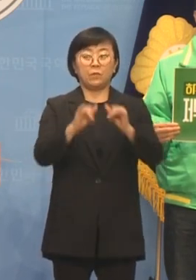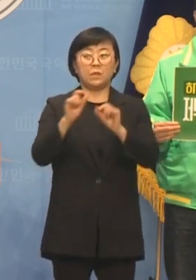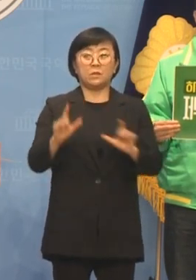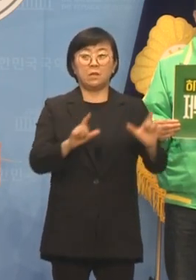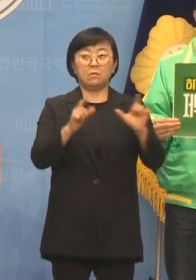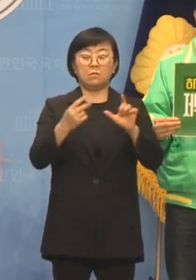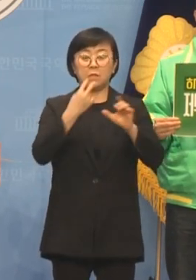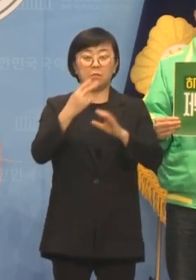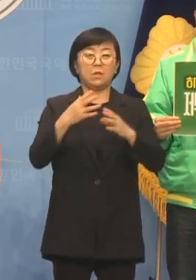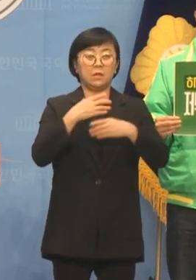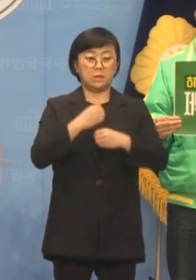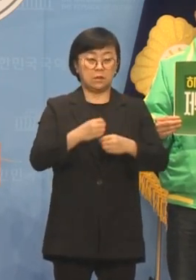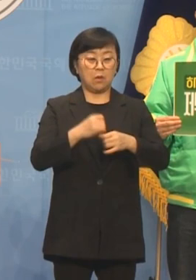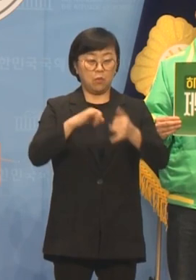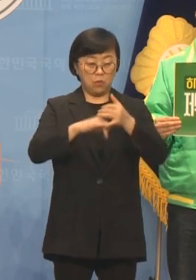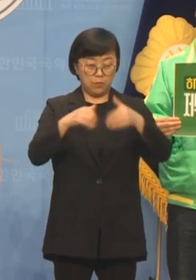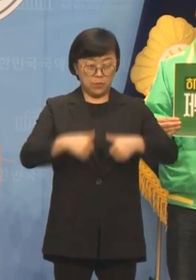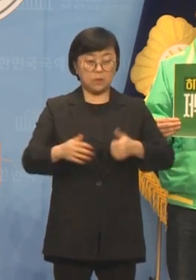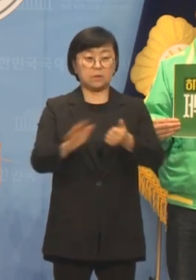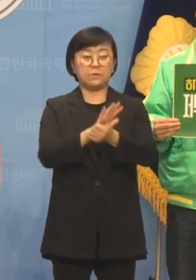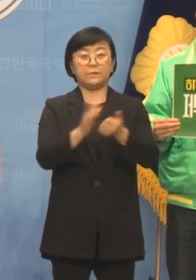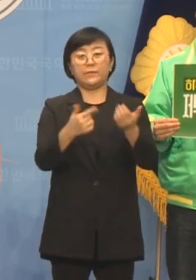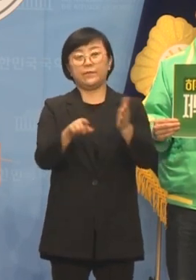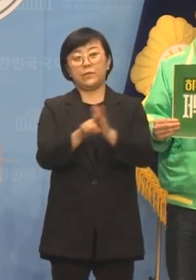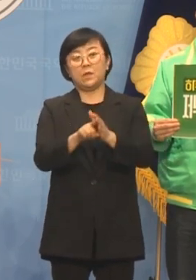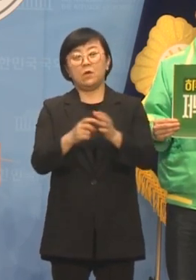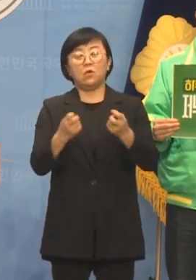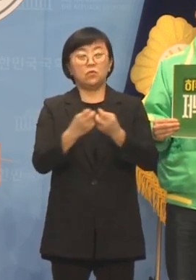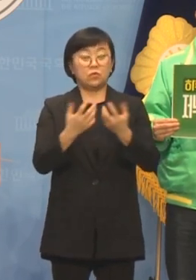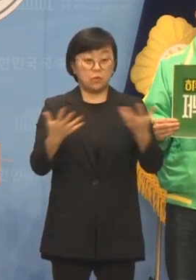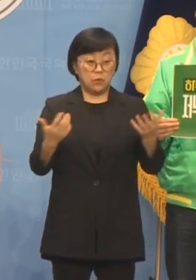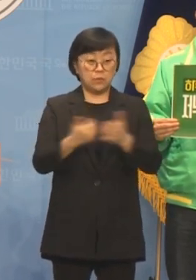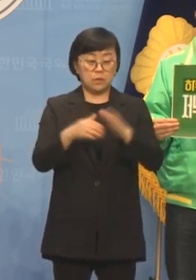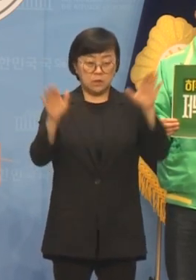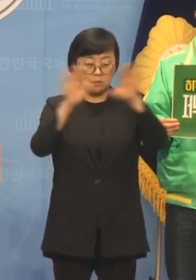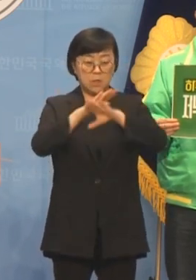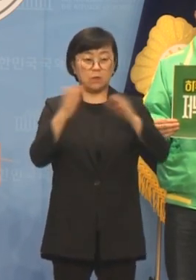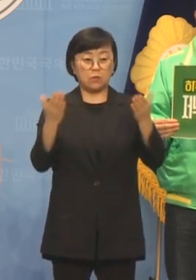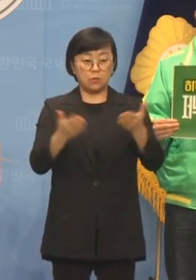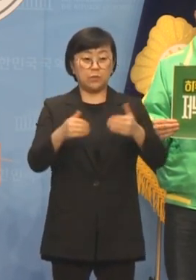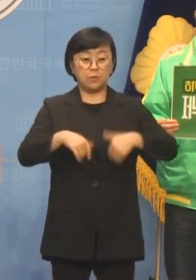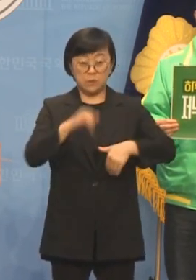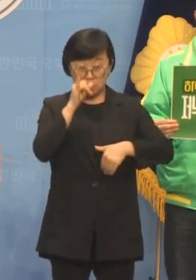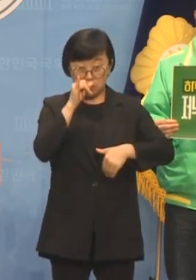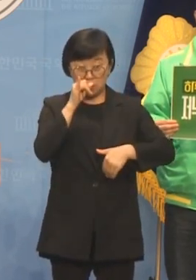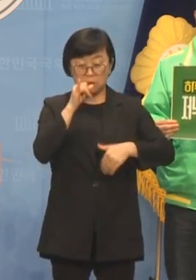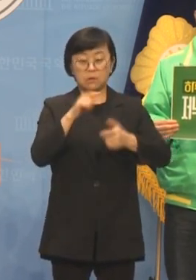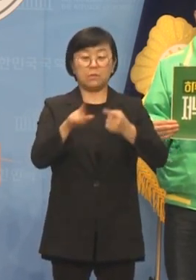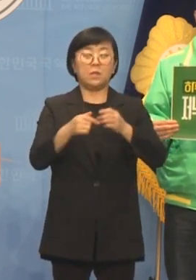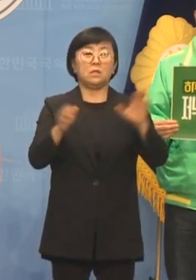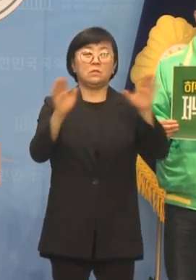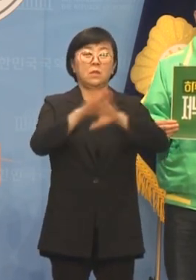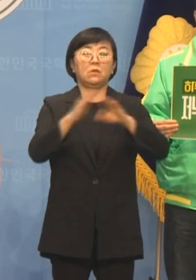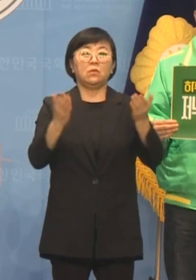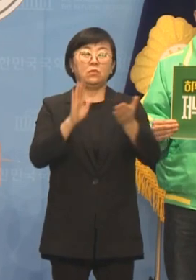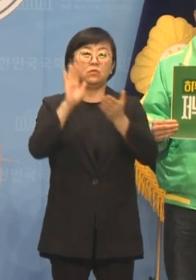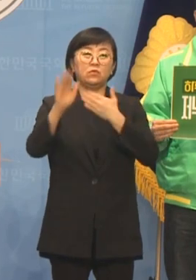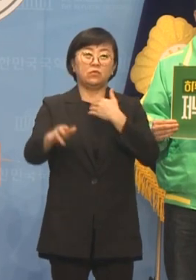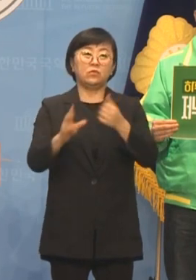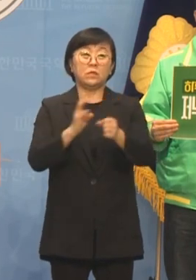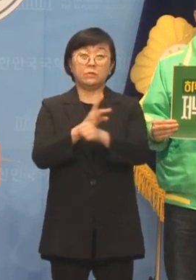생명 안정과 필수 서비스 제공을 위해 불가피하게 심야 노동을 해야 하는 경우에도 심야노동 이후